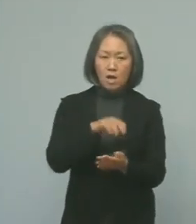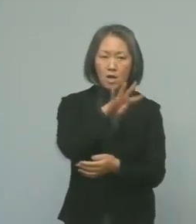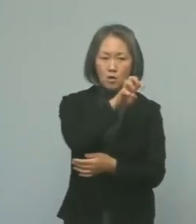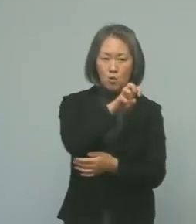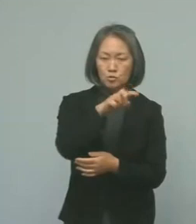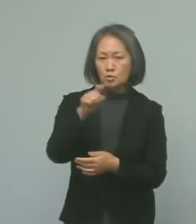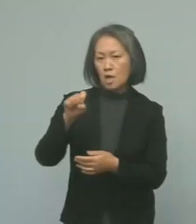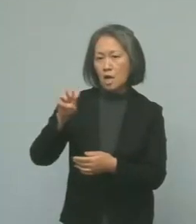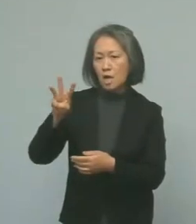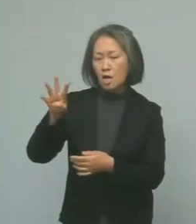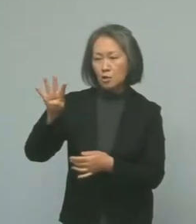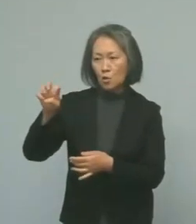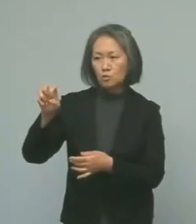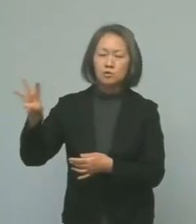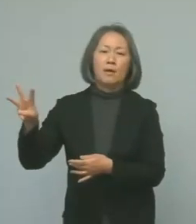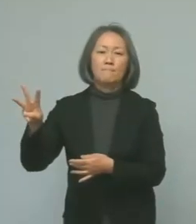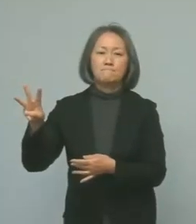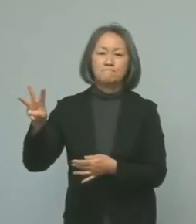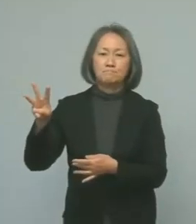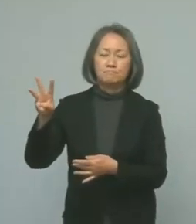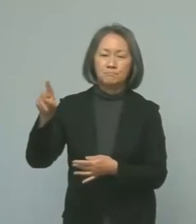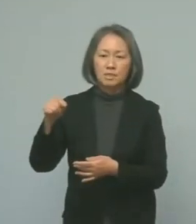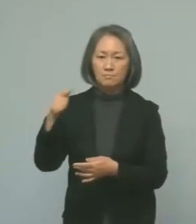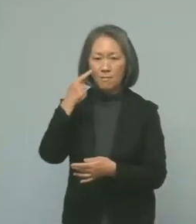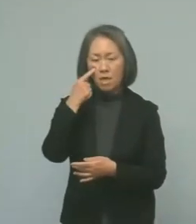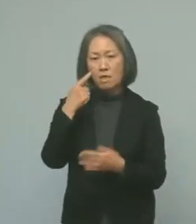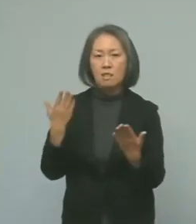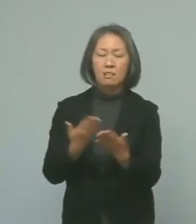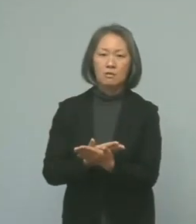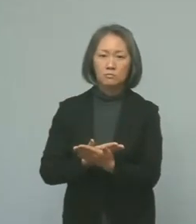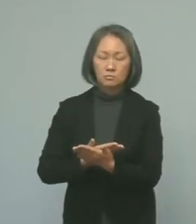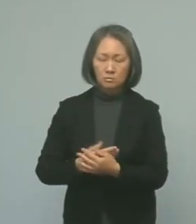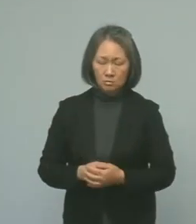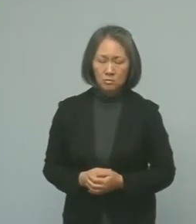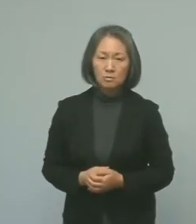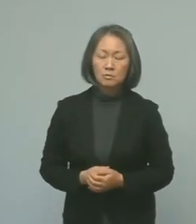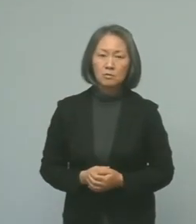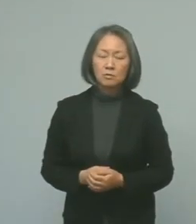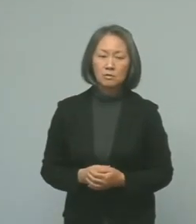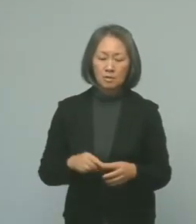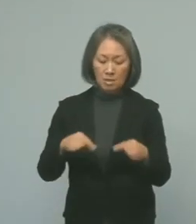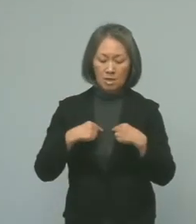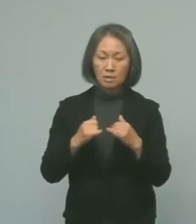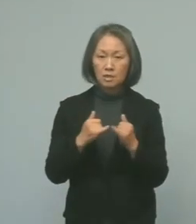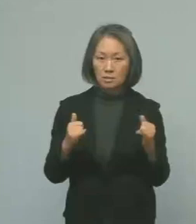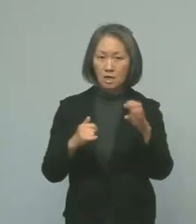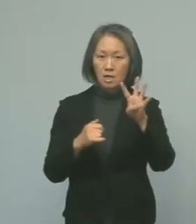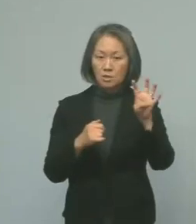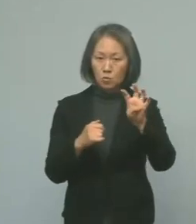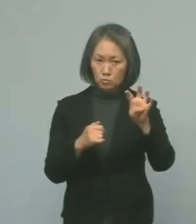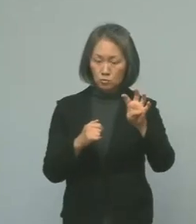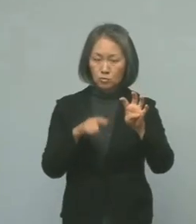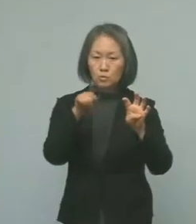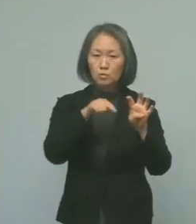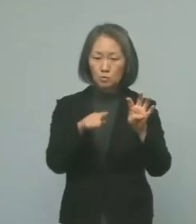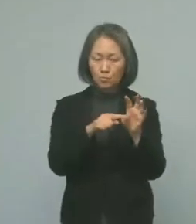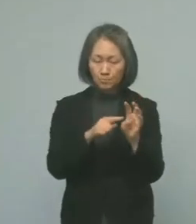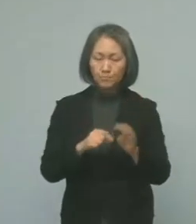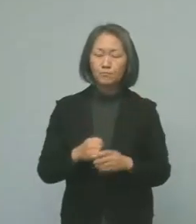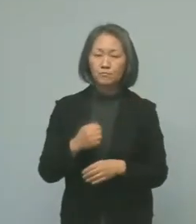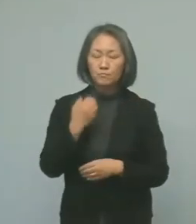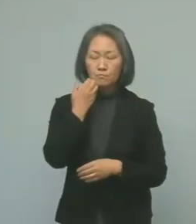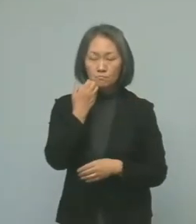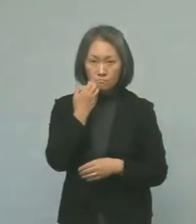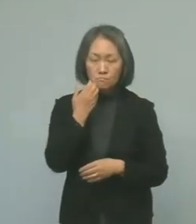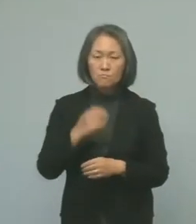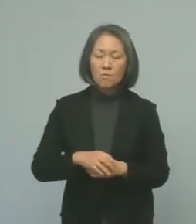目から43例目ということになります。まず感染者40の方ですが、80